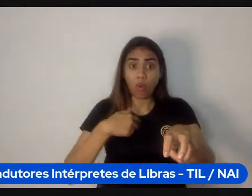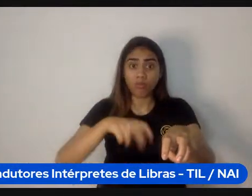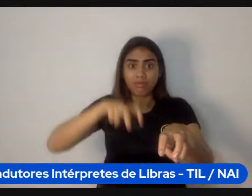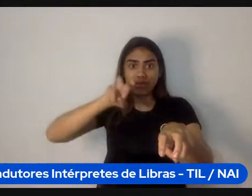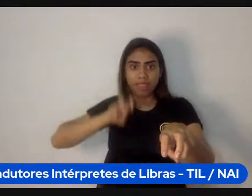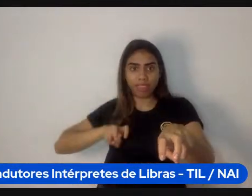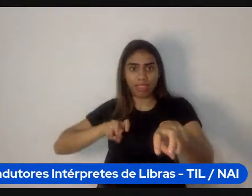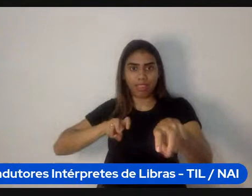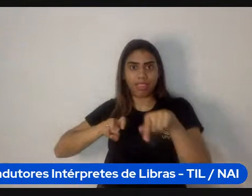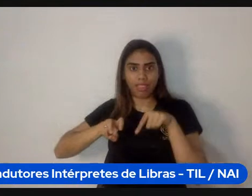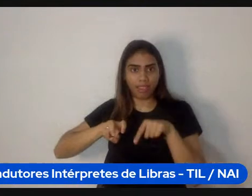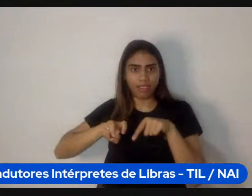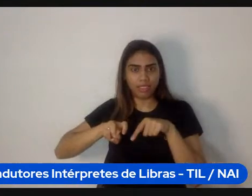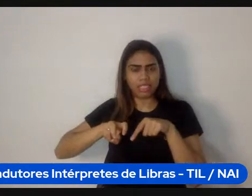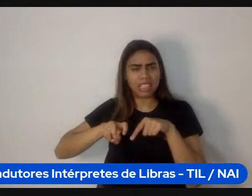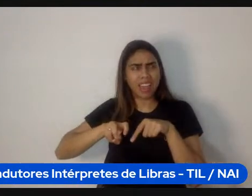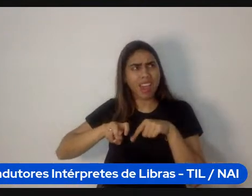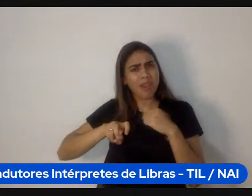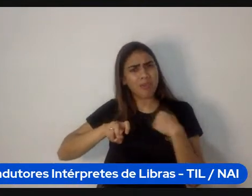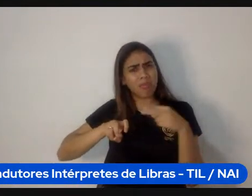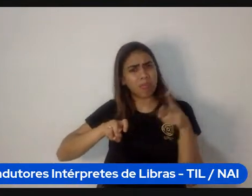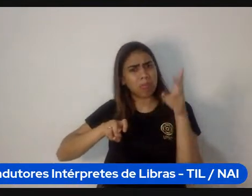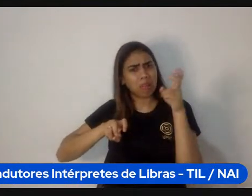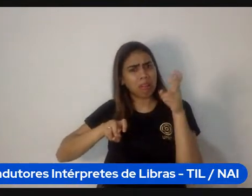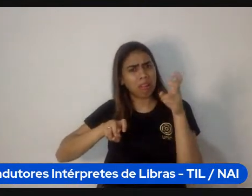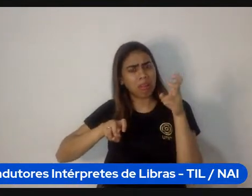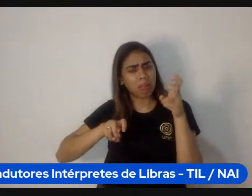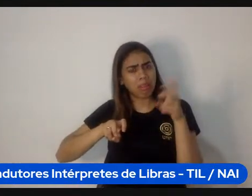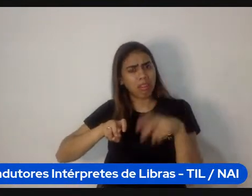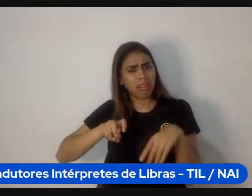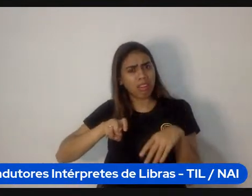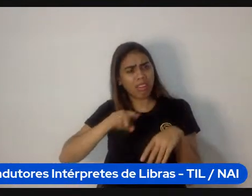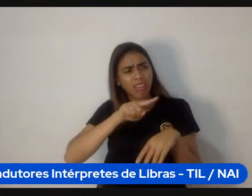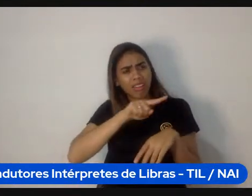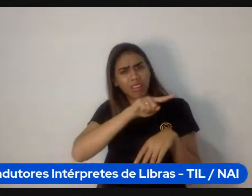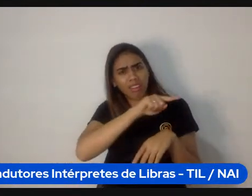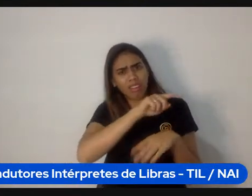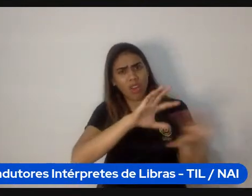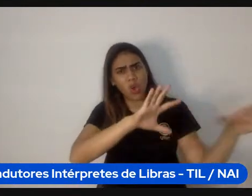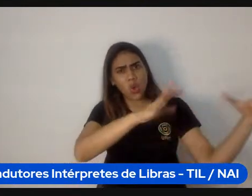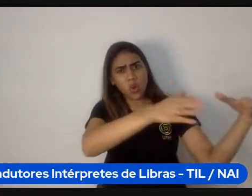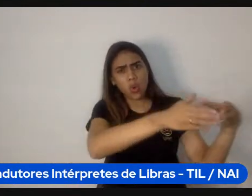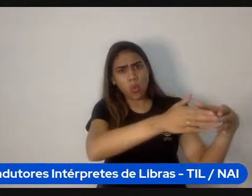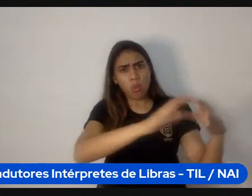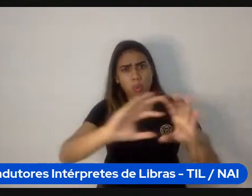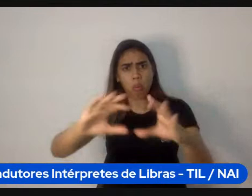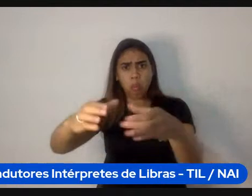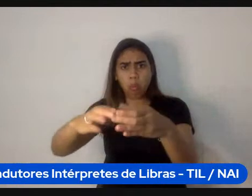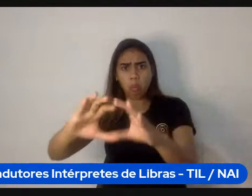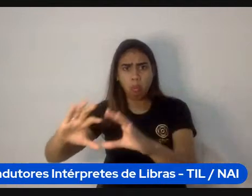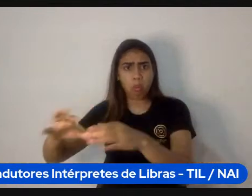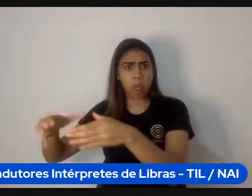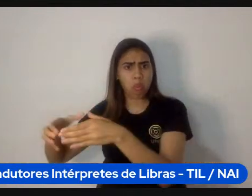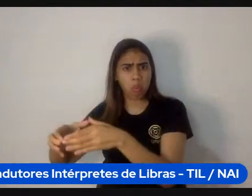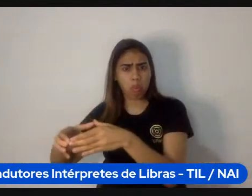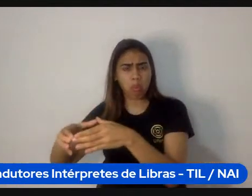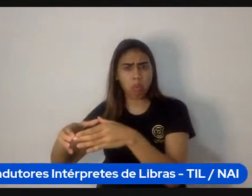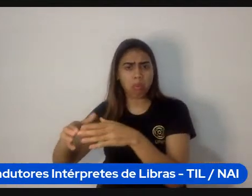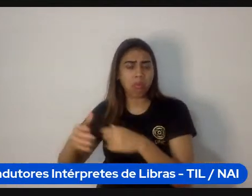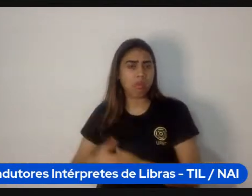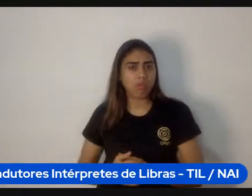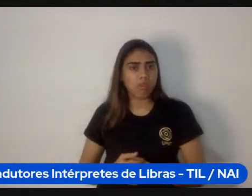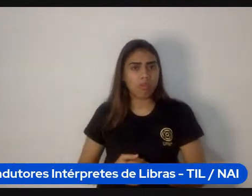tal, enfim. E me deparei lá com um colega que até então nunca tinha feito nenhuma